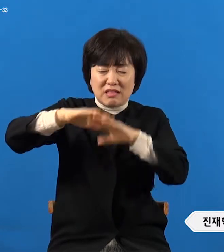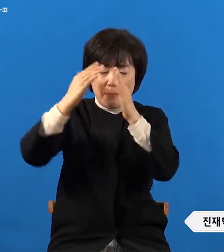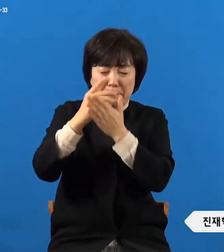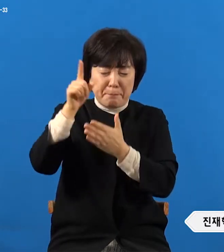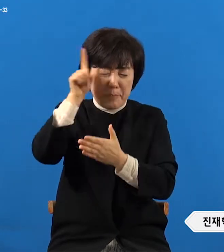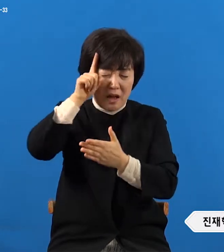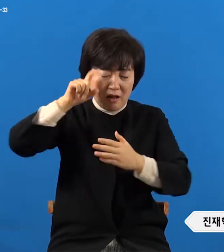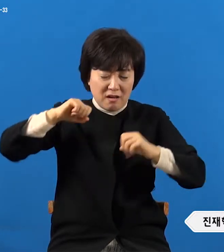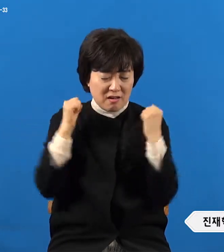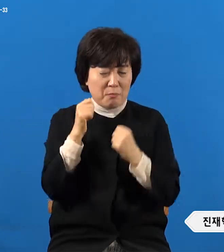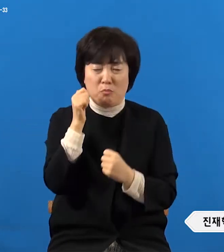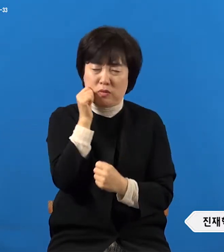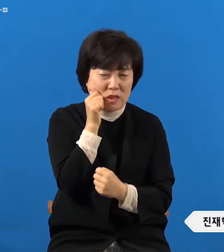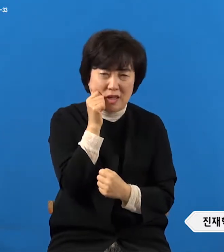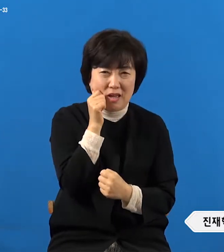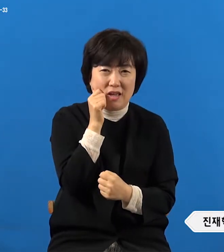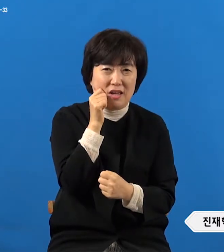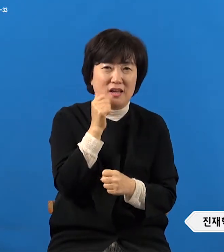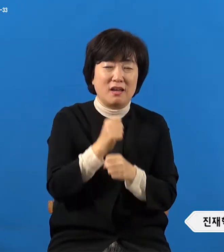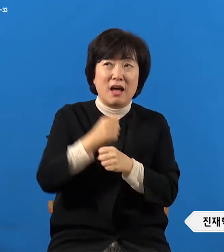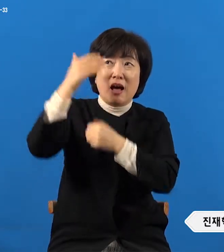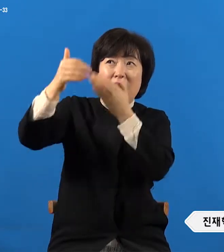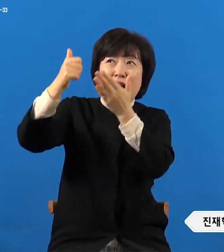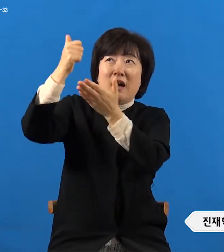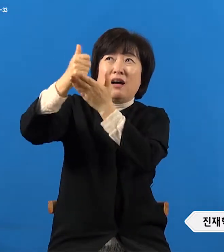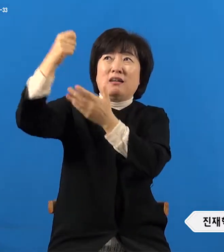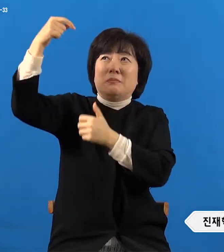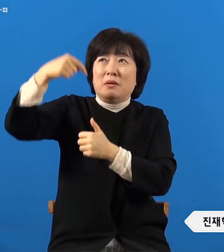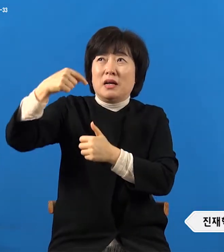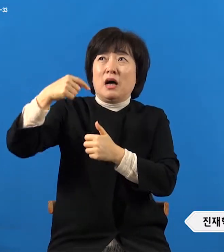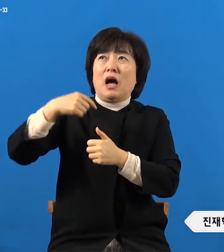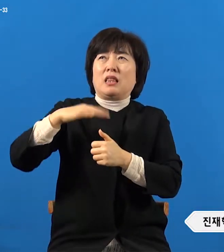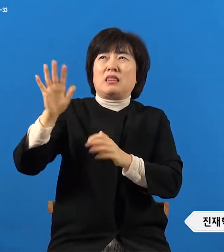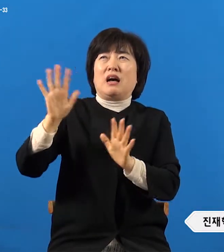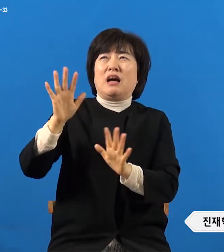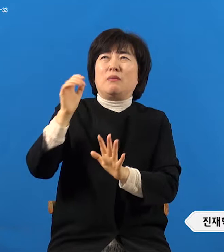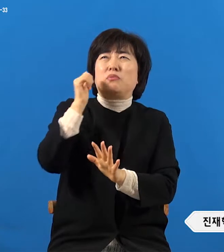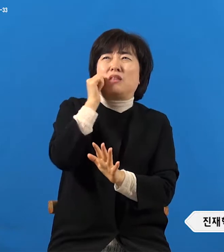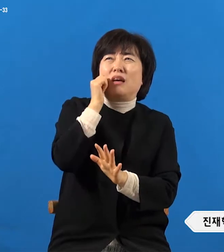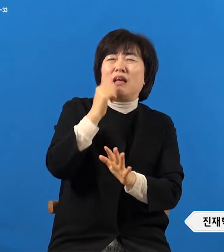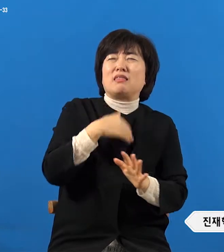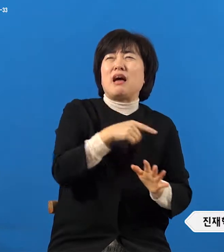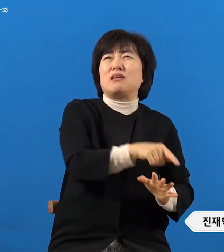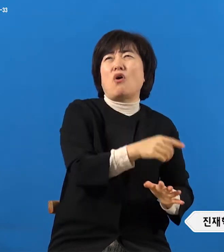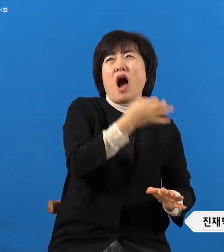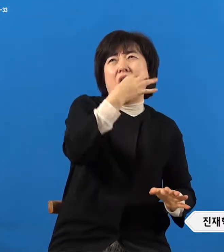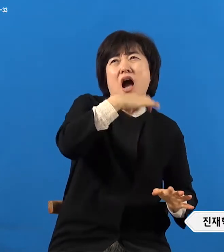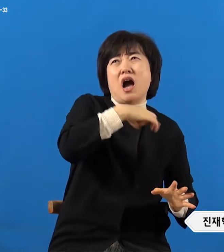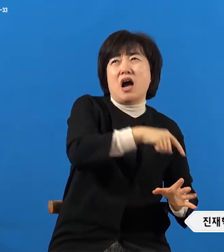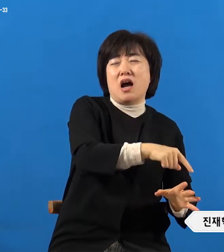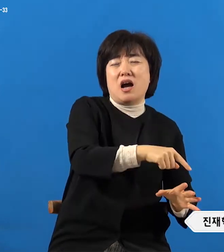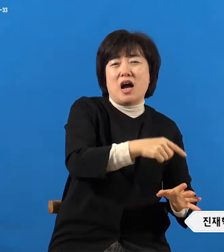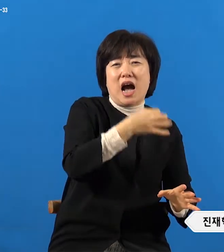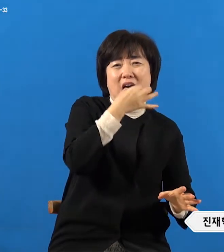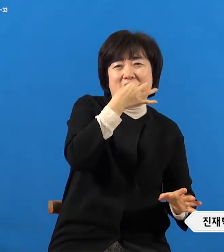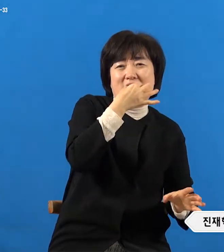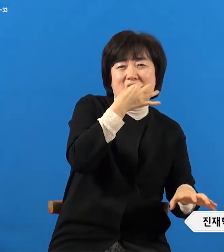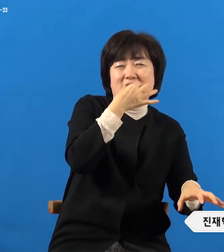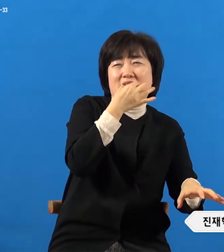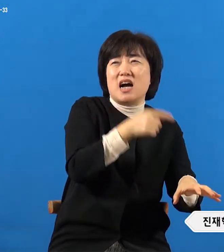내가 원하지 않는 그 일을 시키실지 감당할 자신이 없습니다. 내 것 이것만 빼놓고 하나님